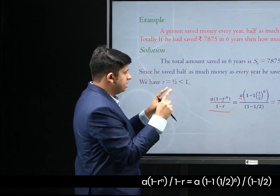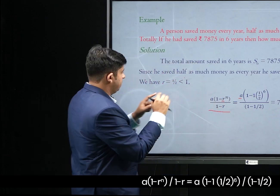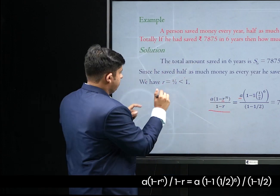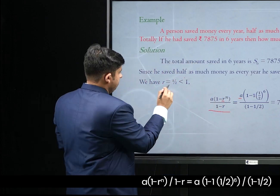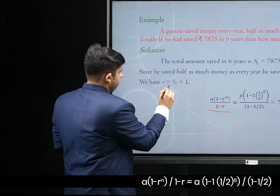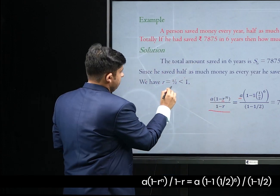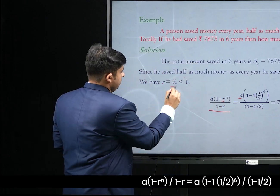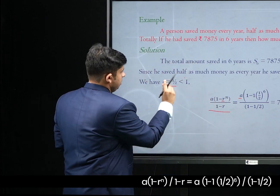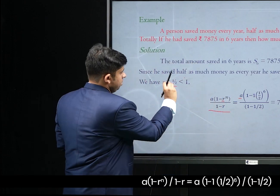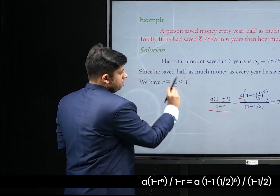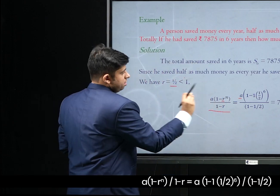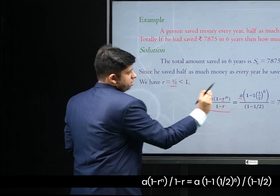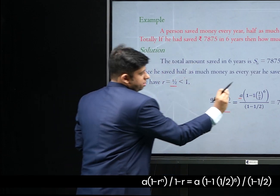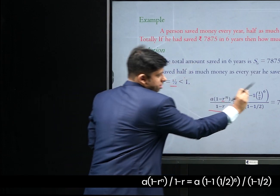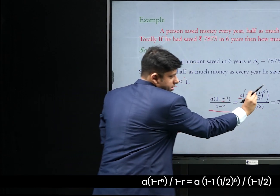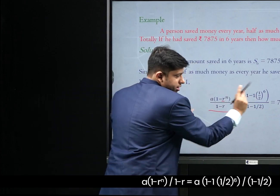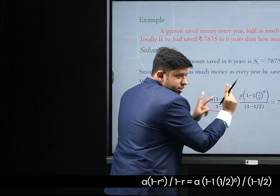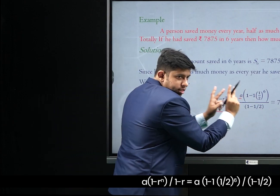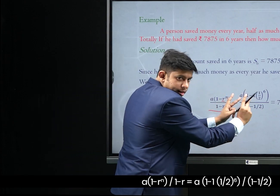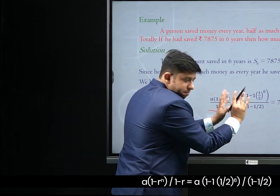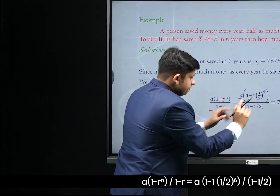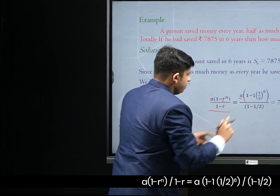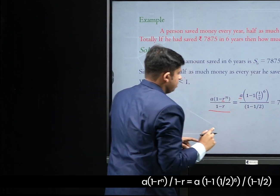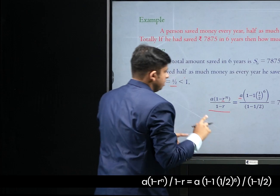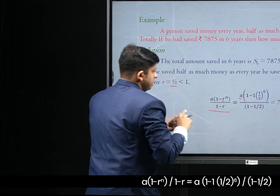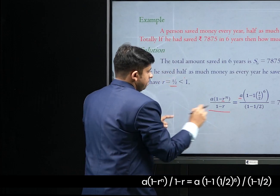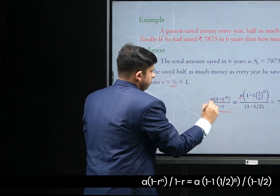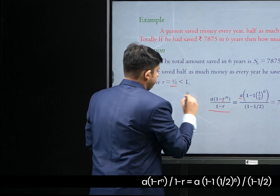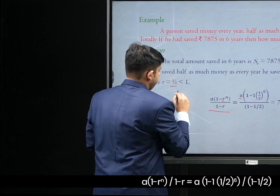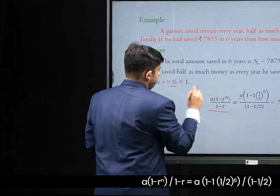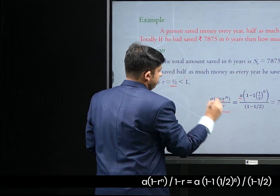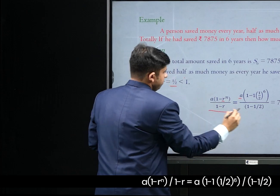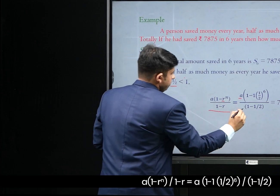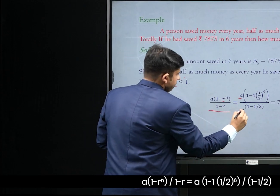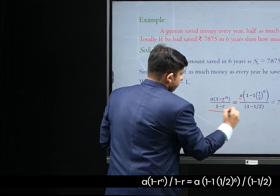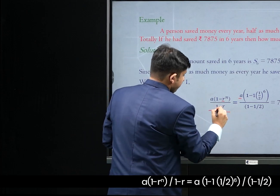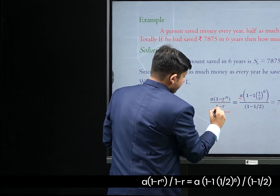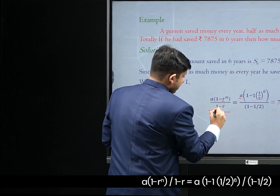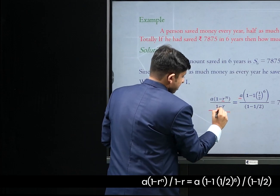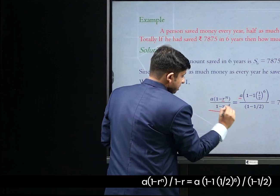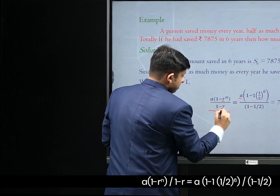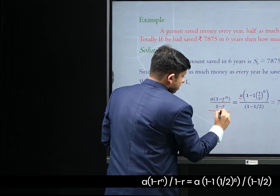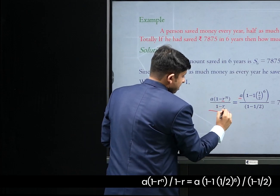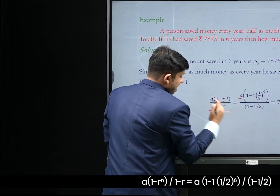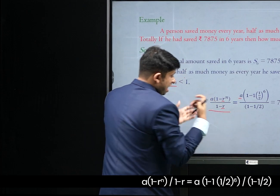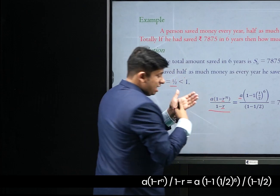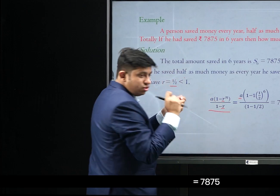2 மேலிலக்கு 6 கீழ் 1 கழித்தல் 1 கீழ் 2